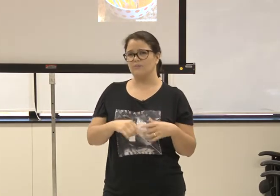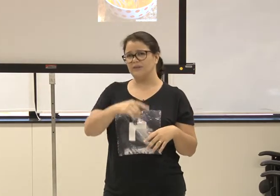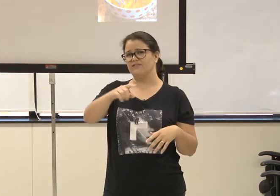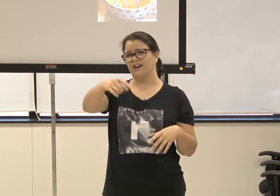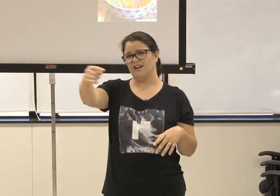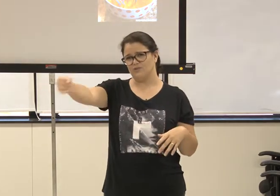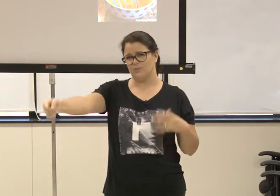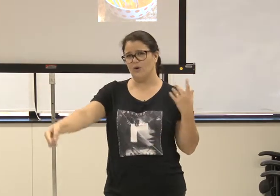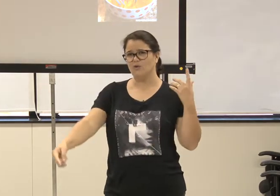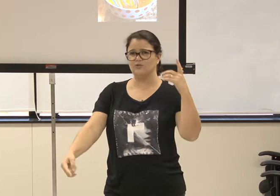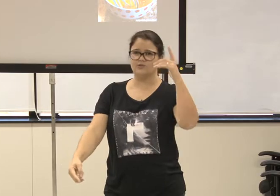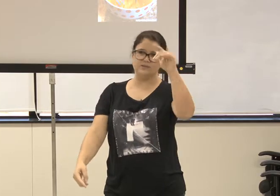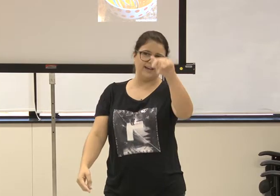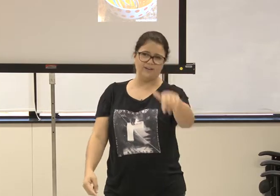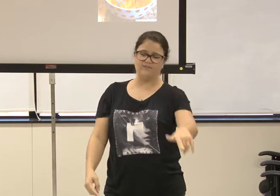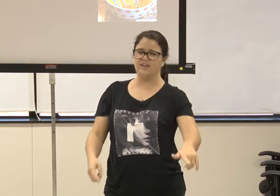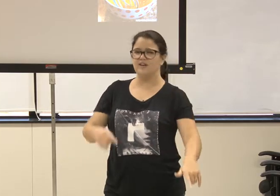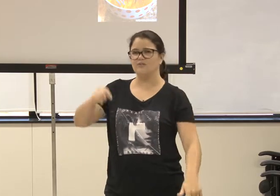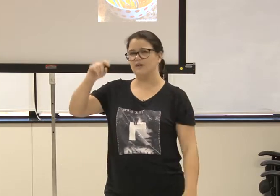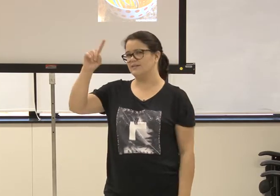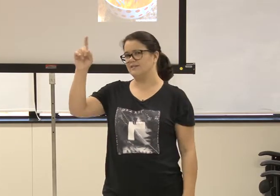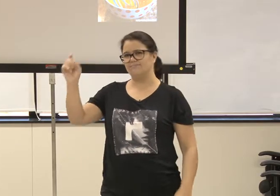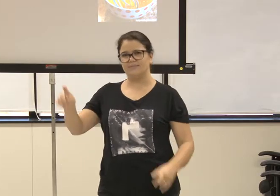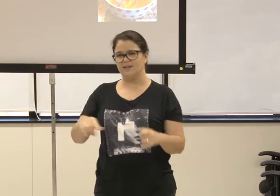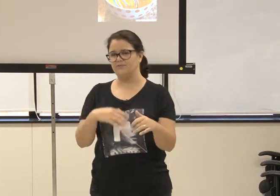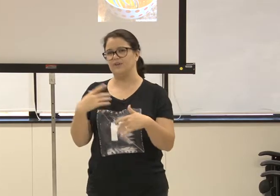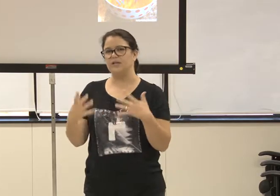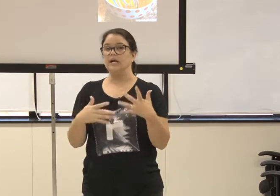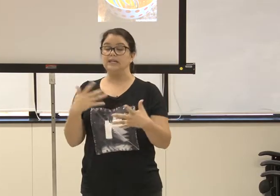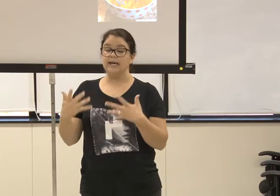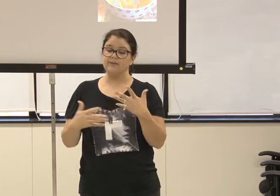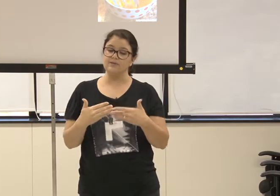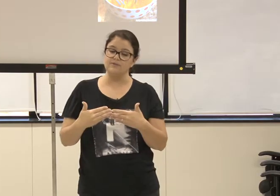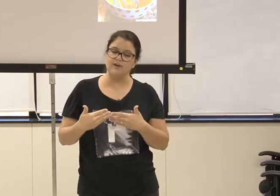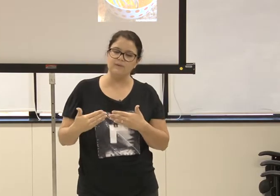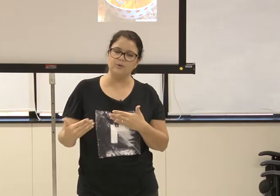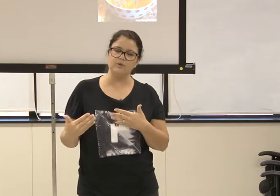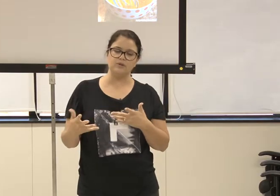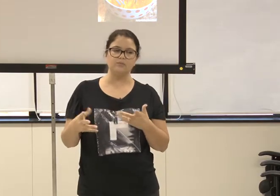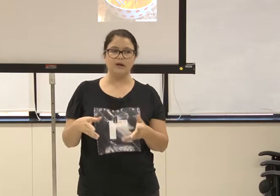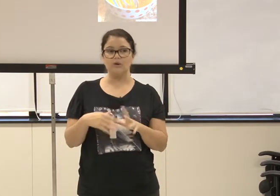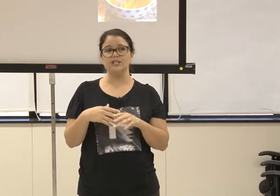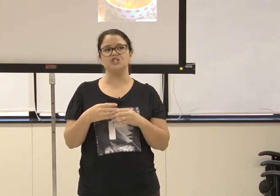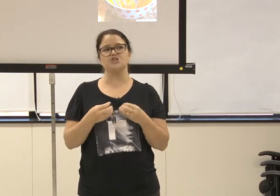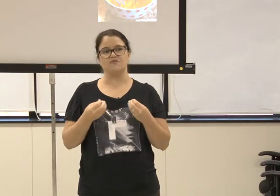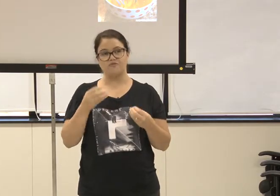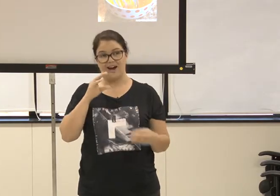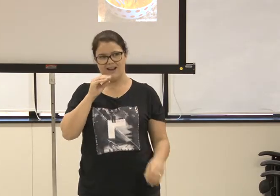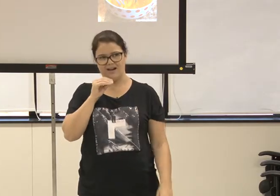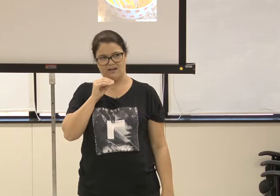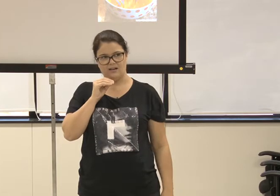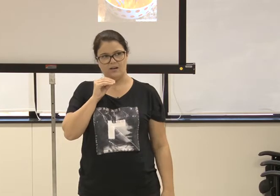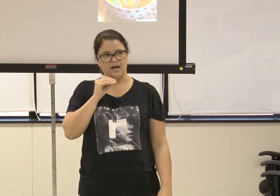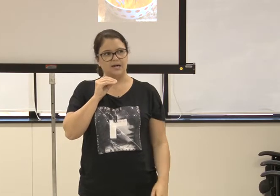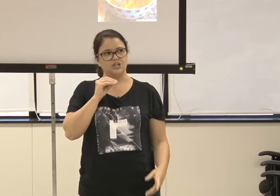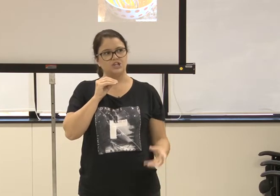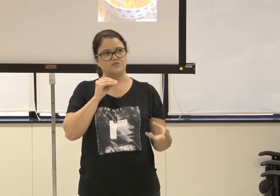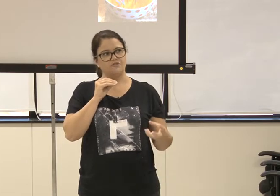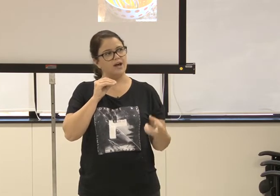aumenta vários pontos, né, vírgulas, enfim. E aí você vai proporcionando, porque quando a gente fala de